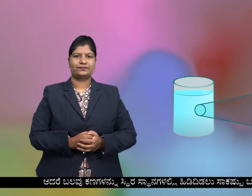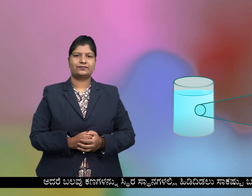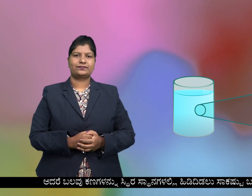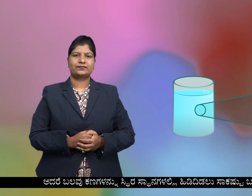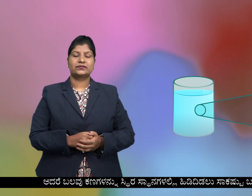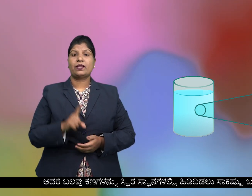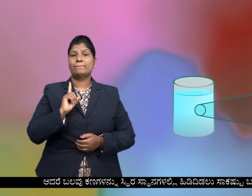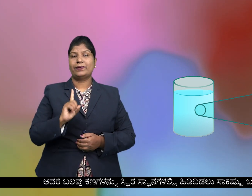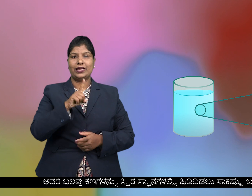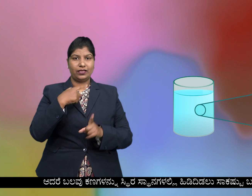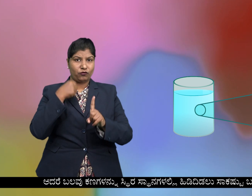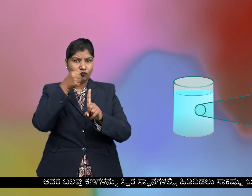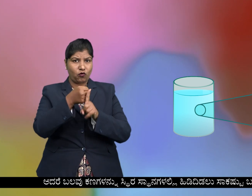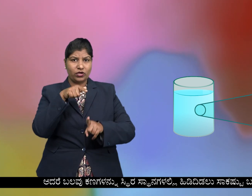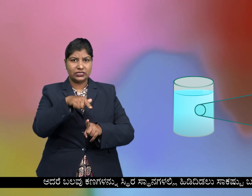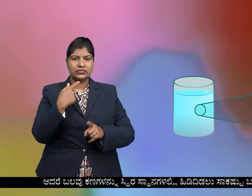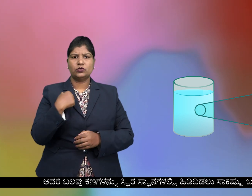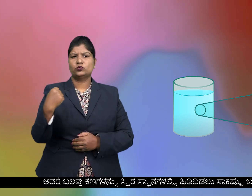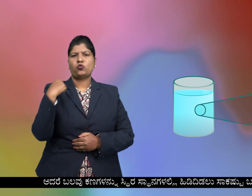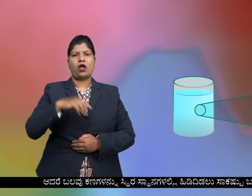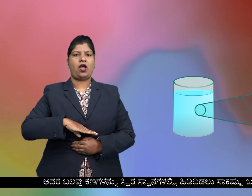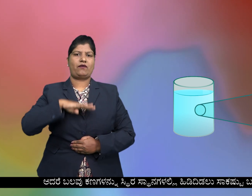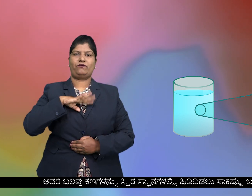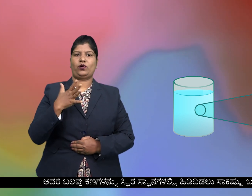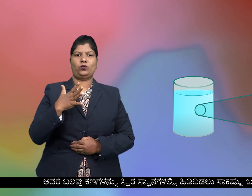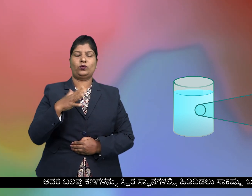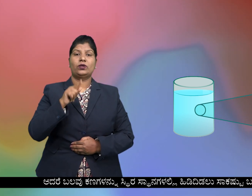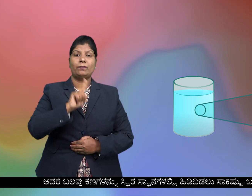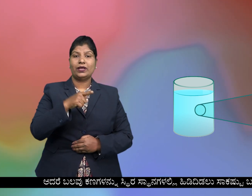ಆದರೆ ಬಲವು ಕಣಗಳನ್ನ ಸ್ಥಿರಸ್ಥಾನಗಳಲ್ಲಿ ಹಿಡಿದಿಡಲು ಸಾಕಷ್ಟು ಬಲವಾಗಿರುವುದಿಲ್ಲ.